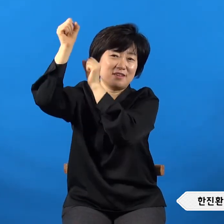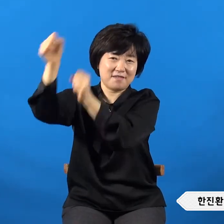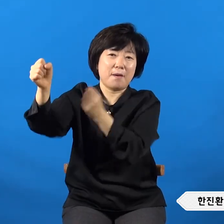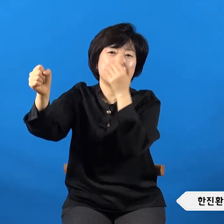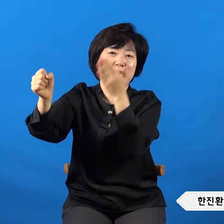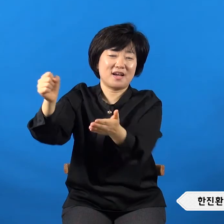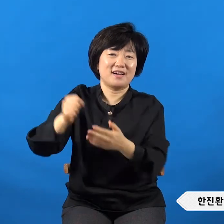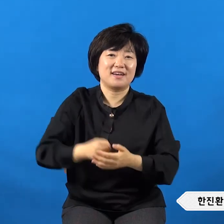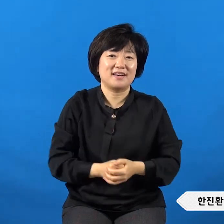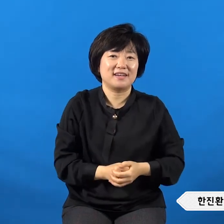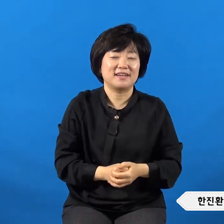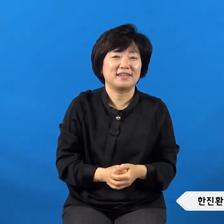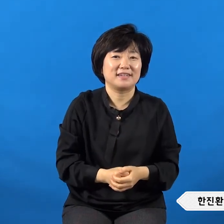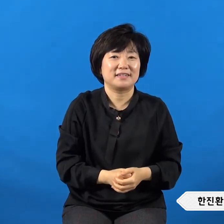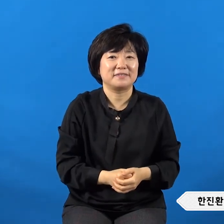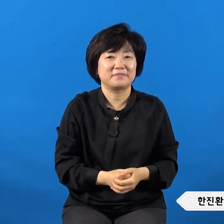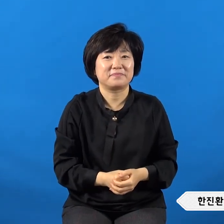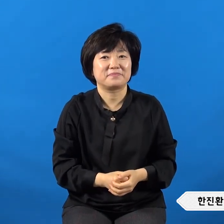거하느니라.